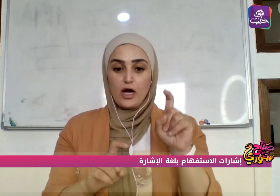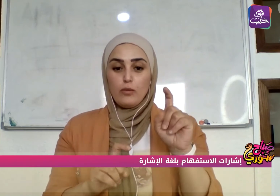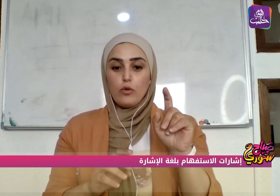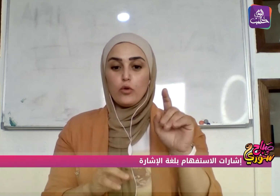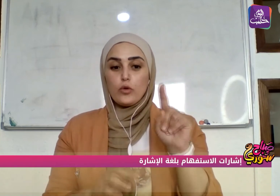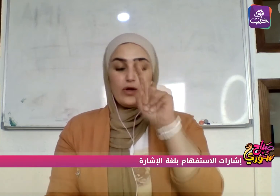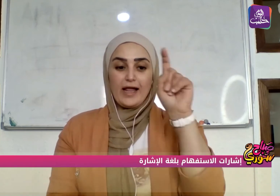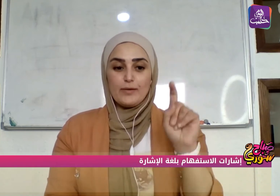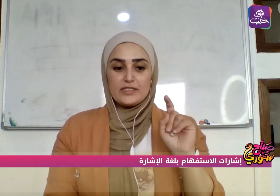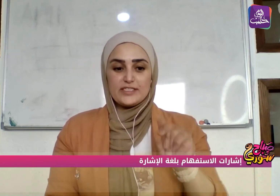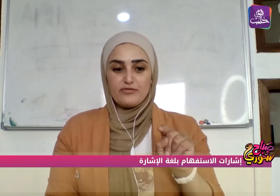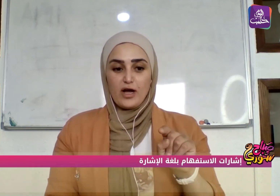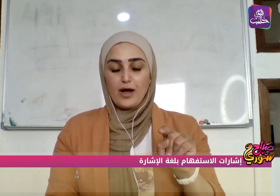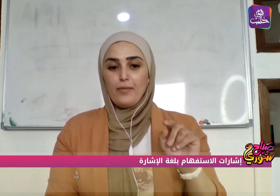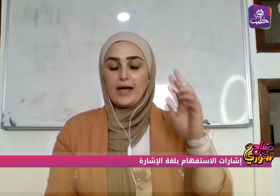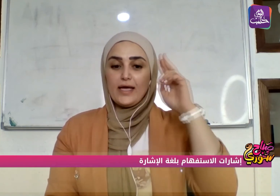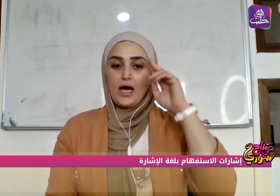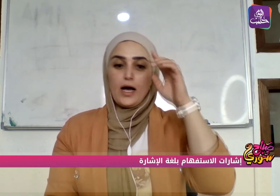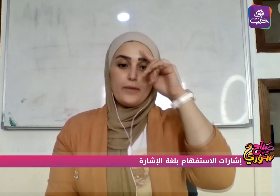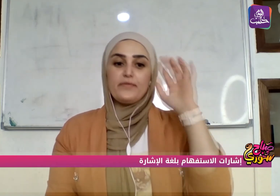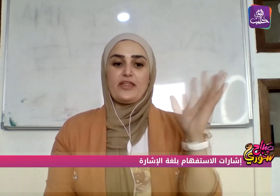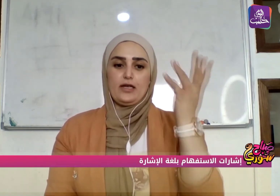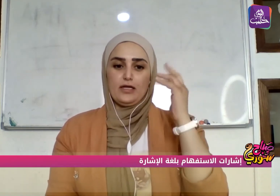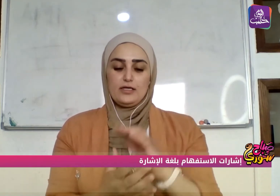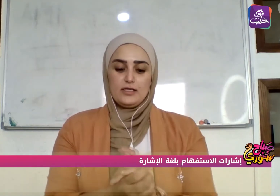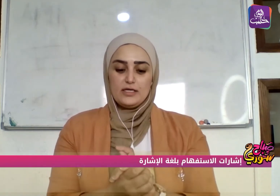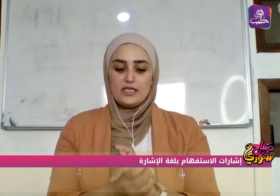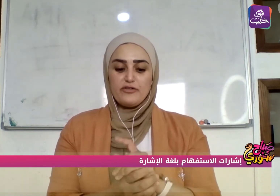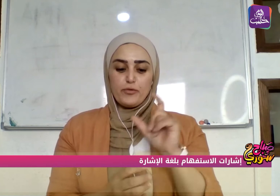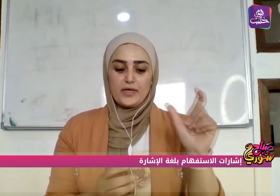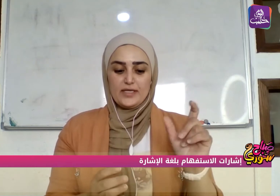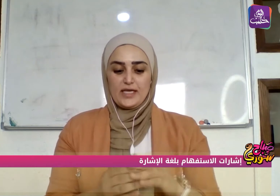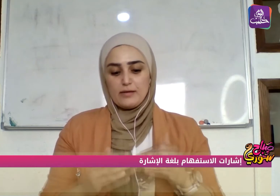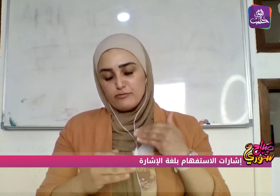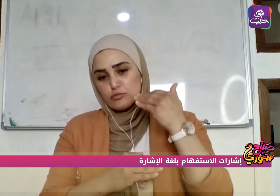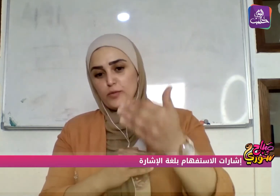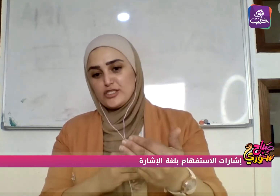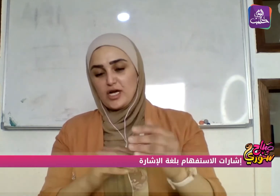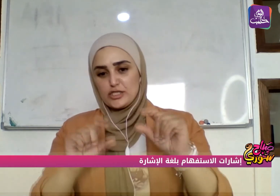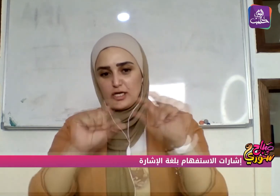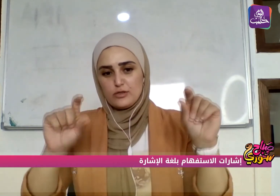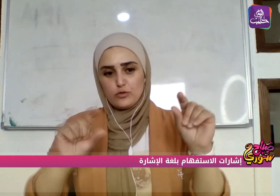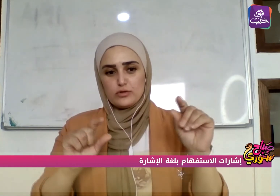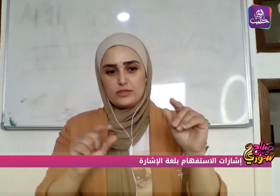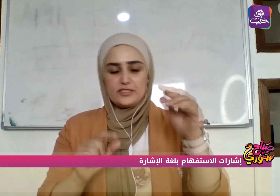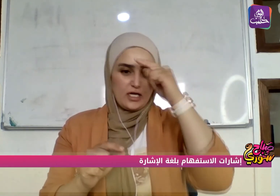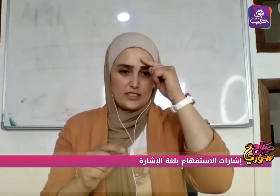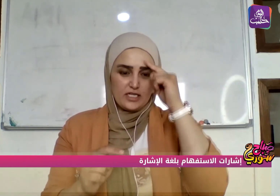الاستفهام، وكل علامه استفهام عليها مثال. تفضلي. كيف ممكن نحكيها؟ نفوت مباشره عشان يكون اذا